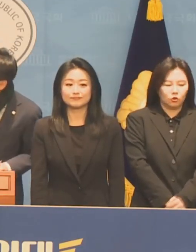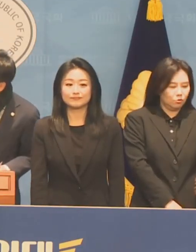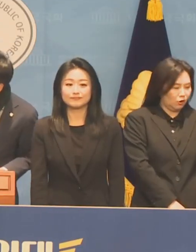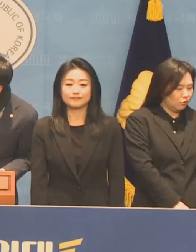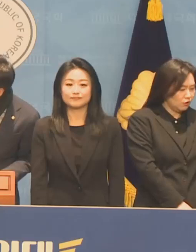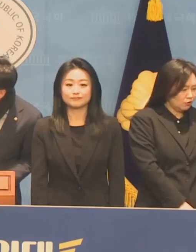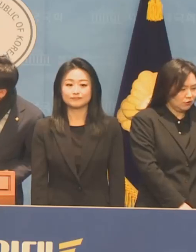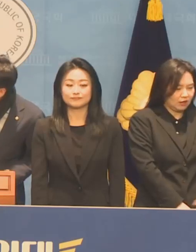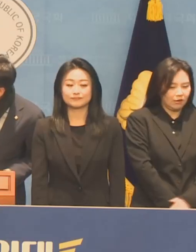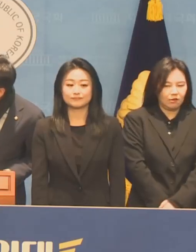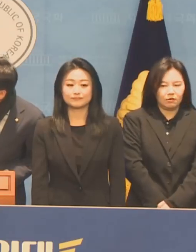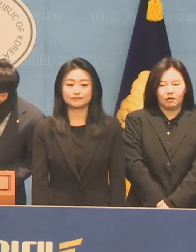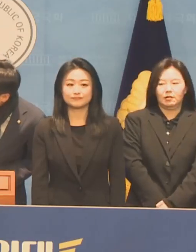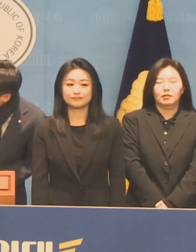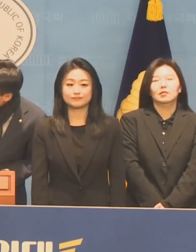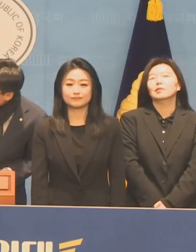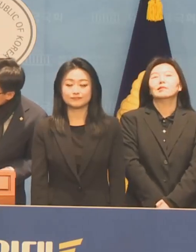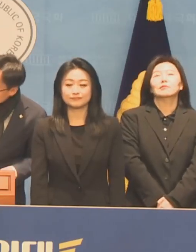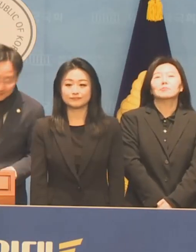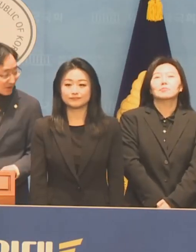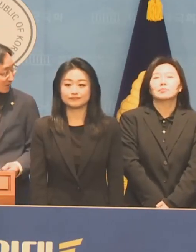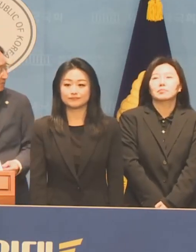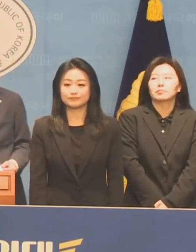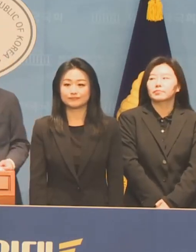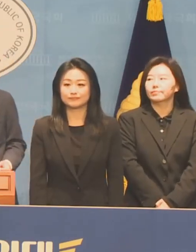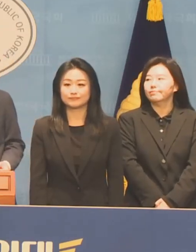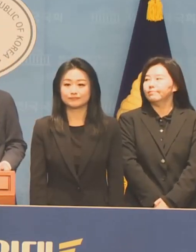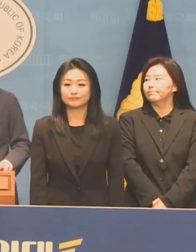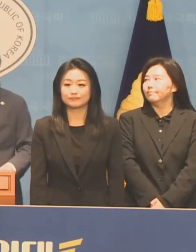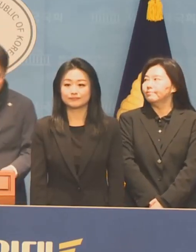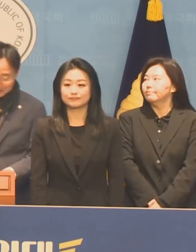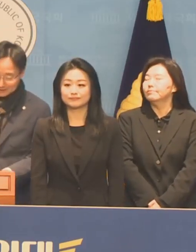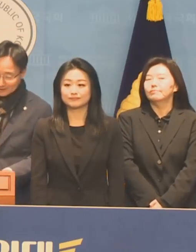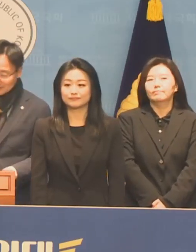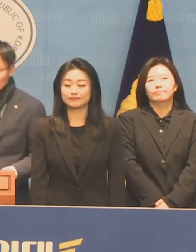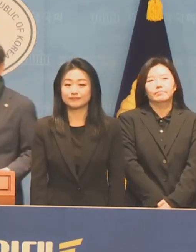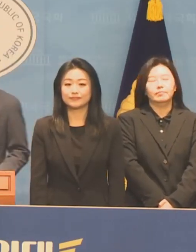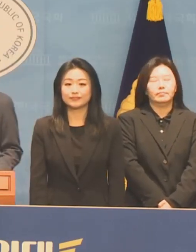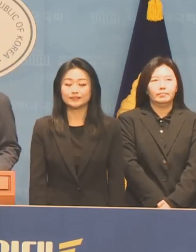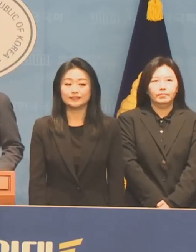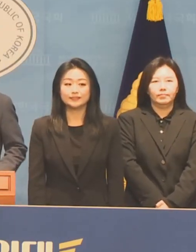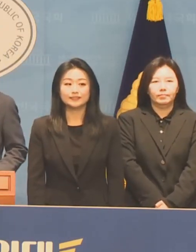박홍배 의원님 계시고 박해철 의원님. 네. 네.